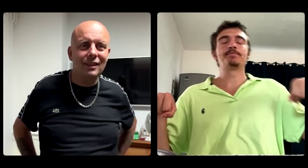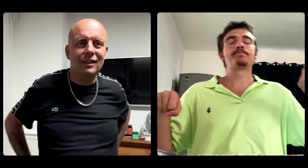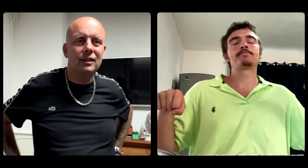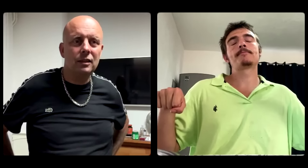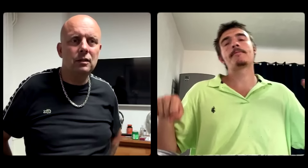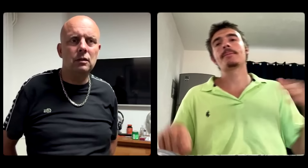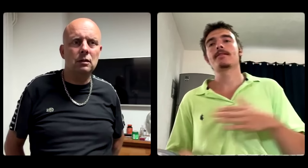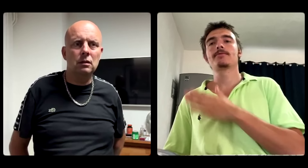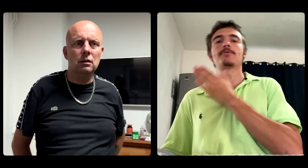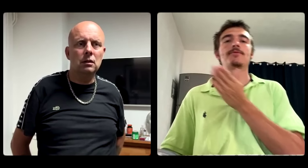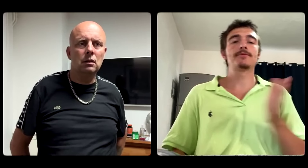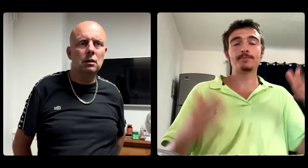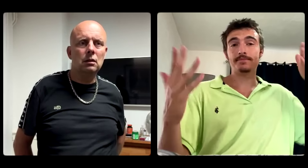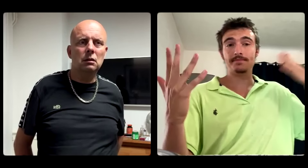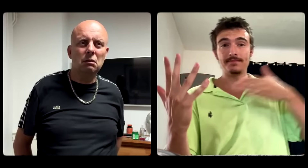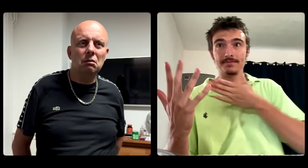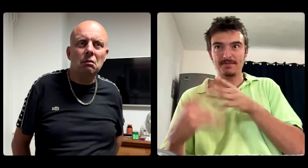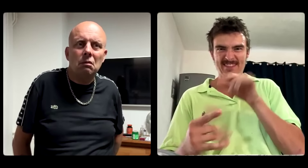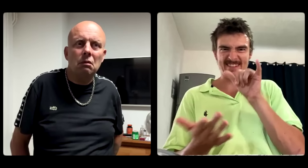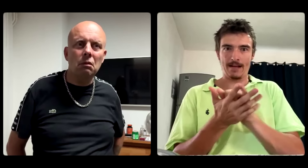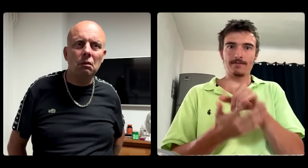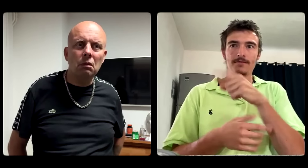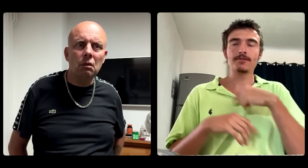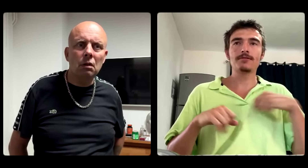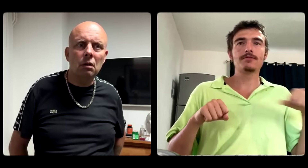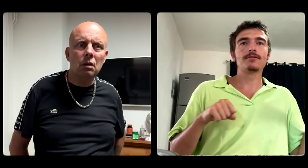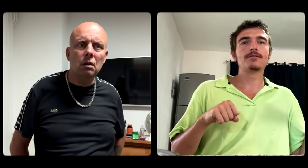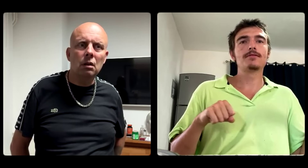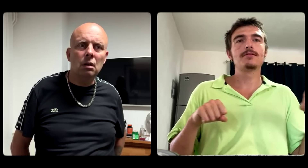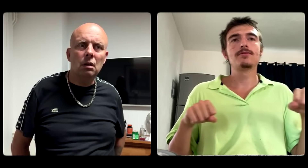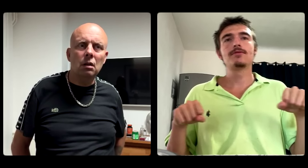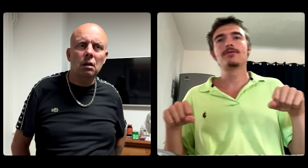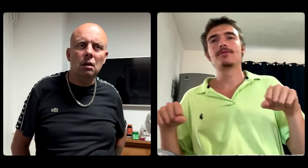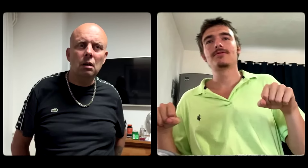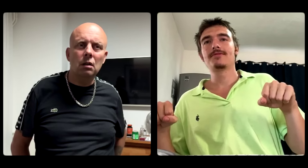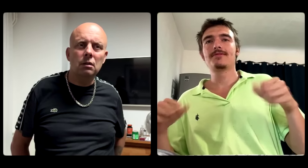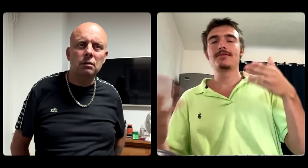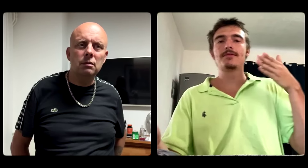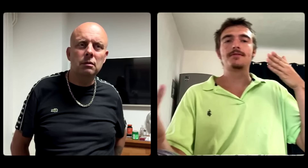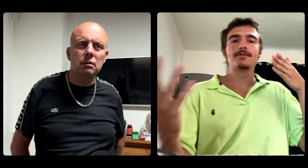Ik heb er zeker niet aan gehad, want dit is wat ik hoor.